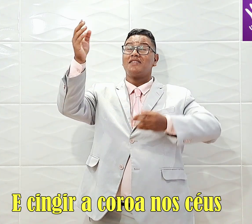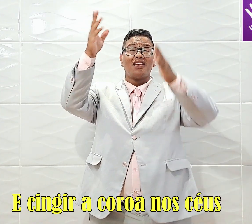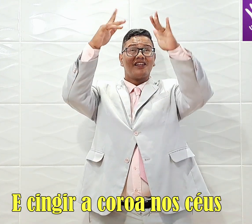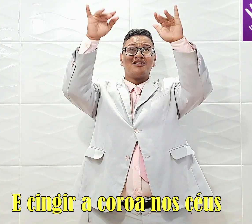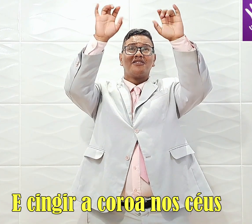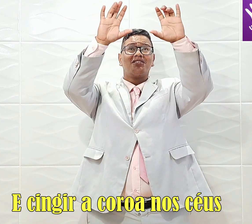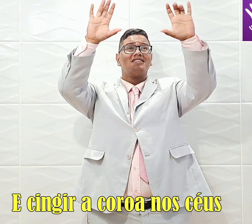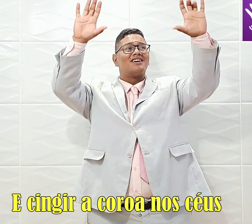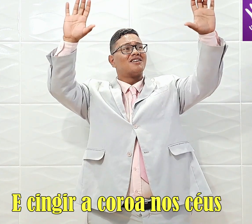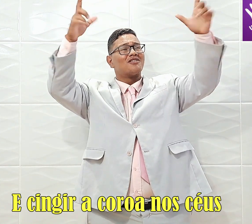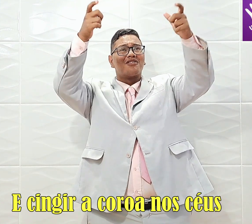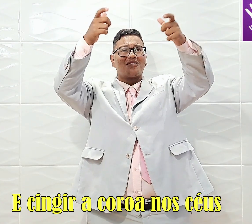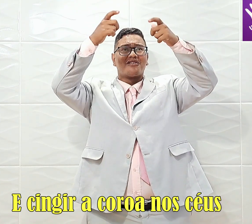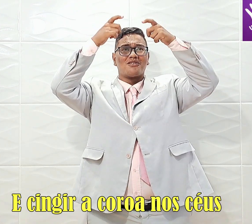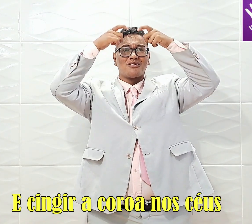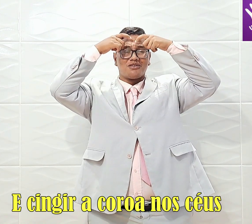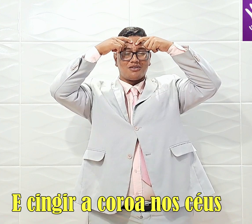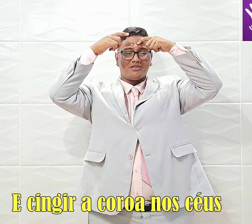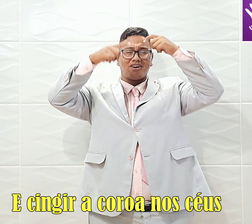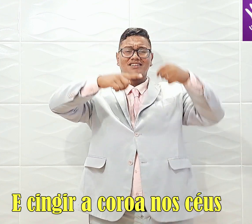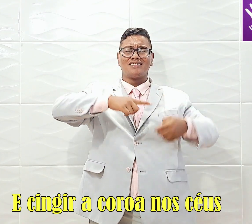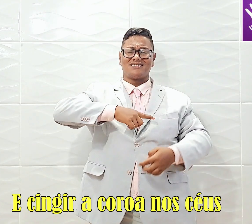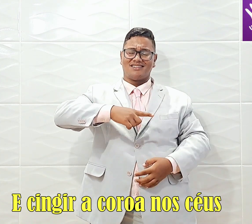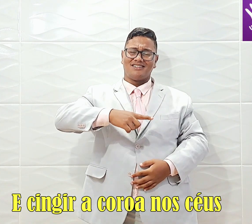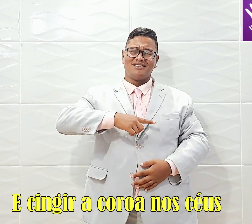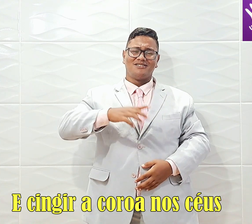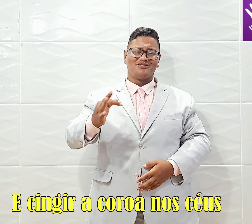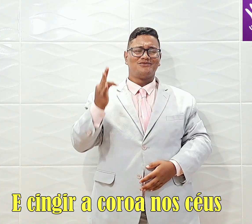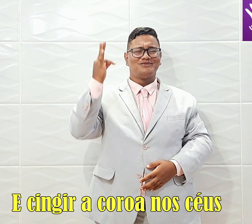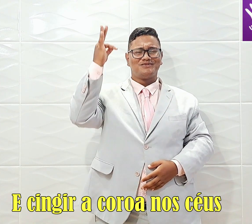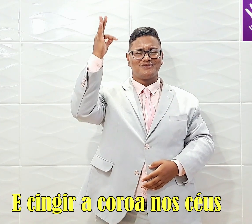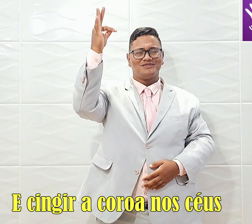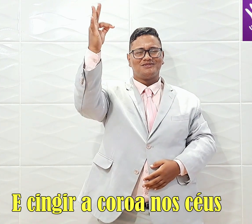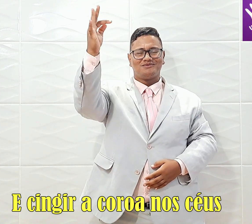coroa nos céus.